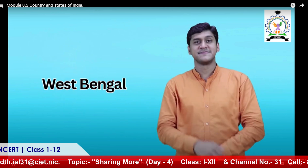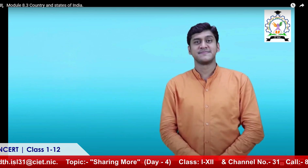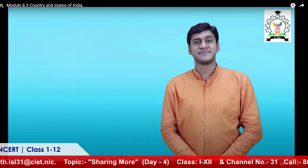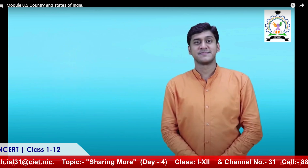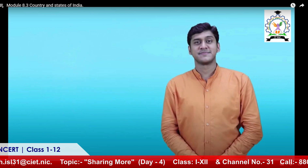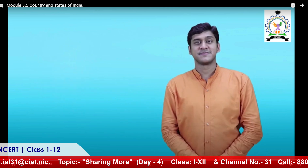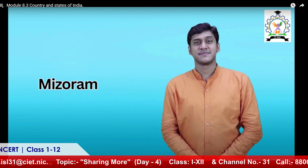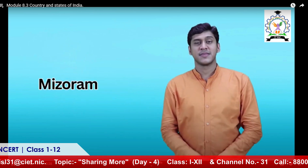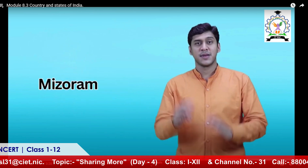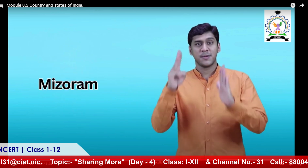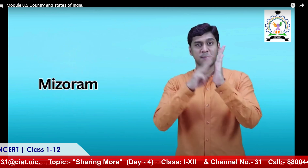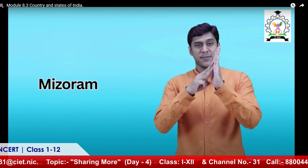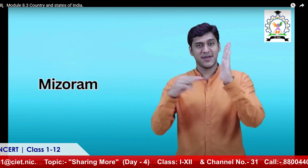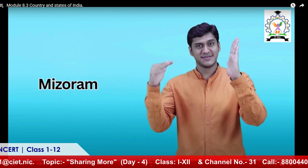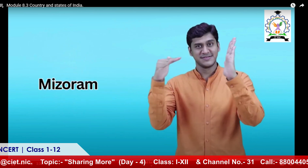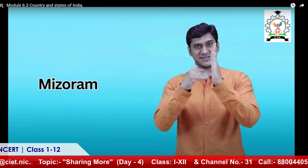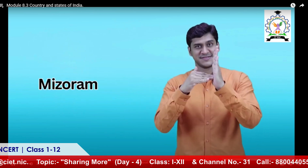वेस्ट बंगाल,